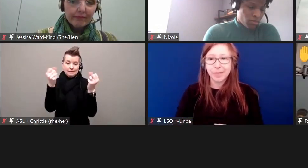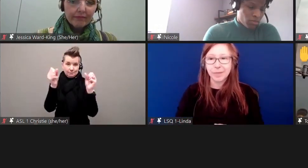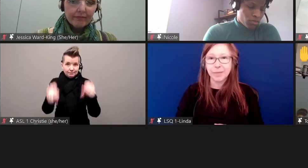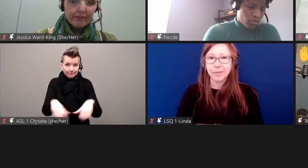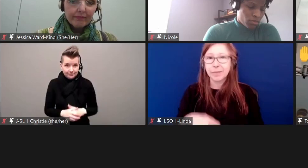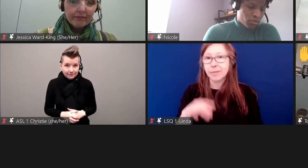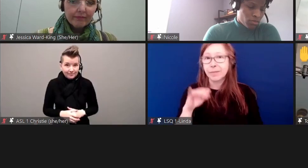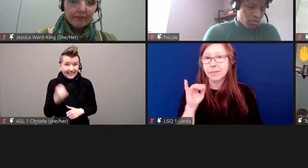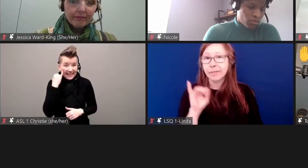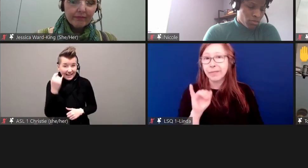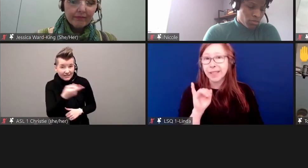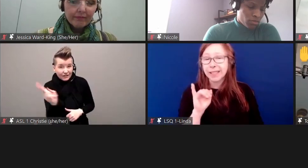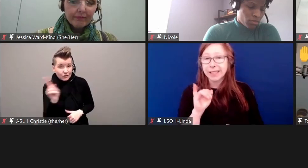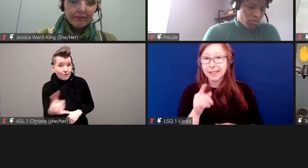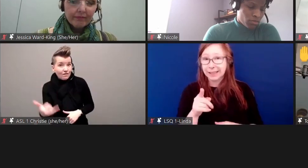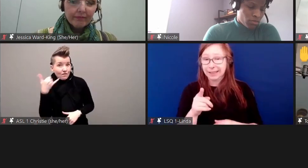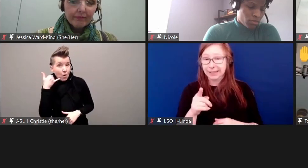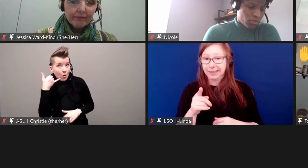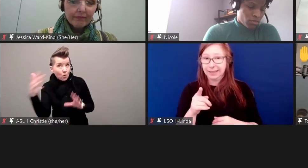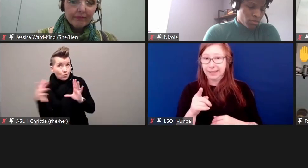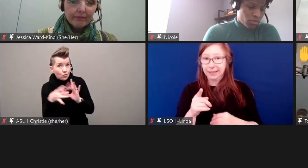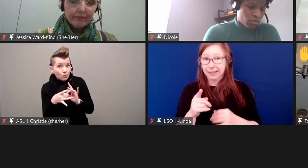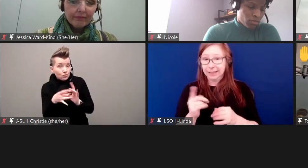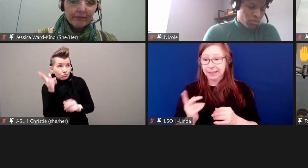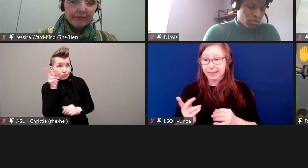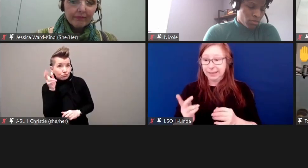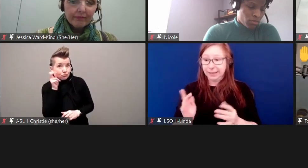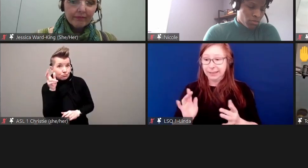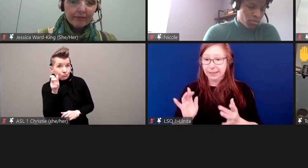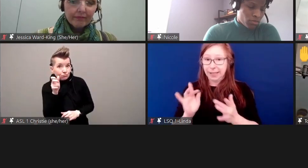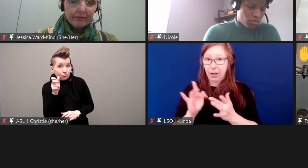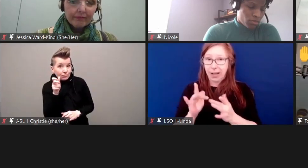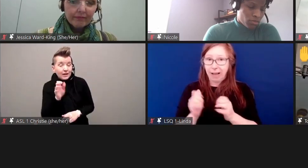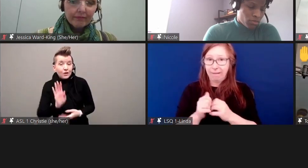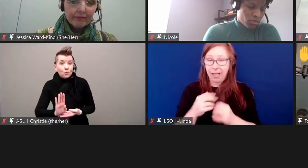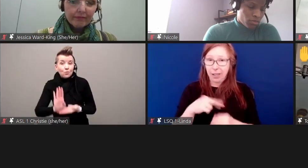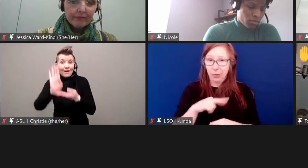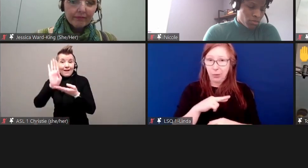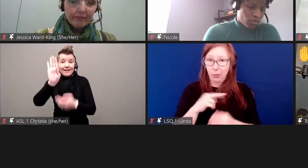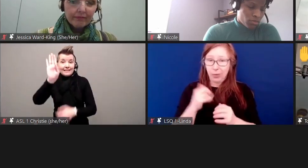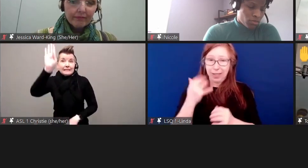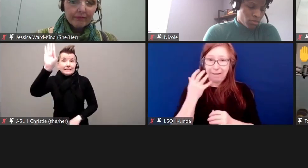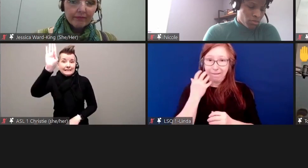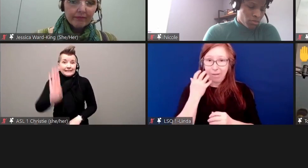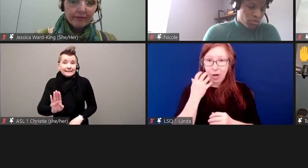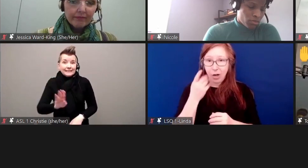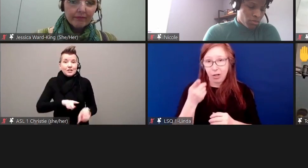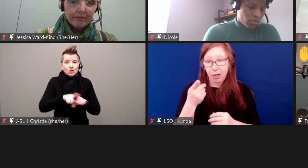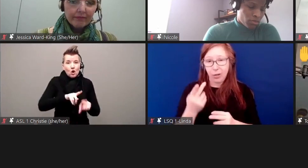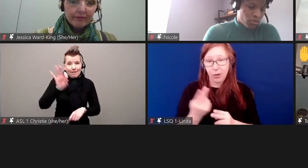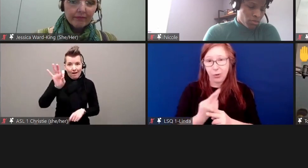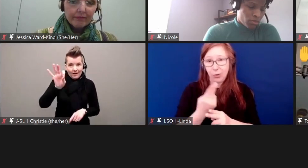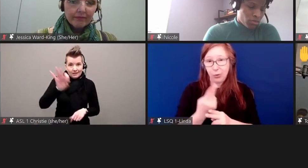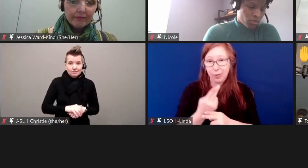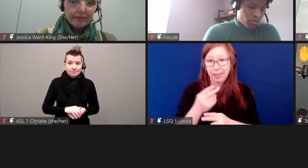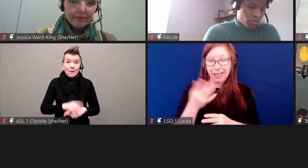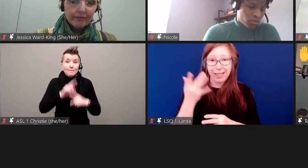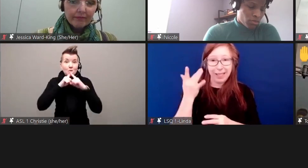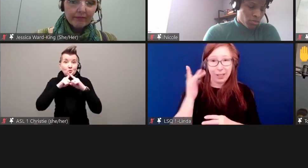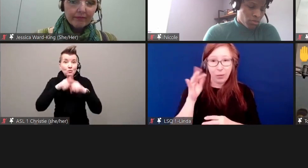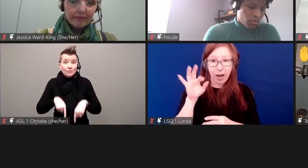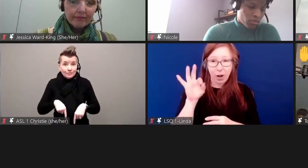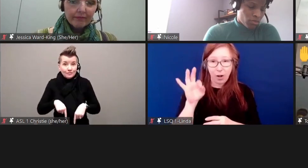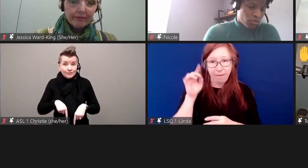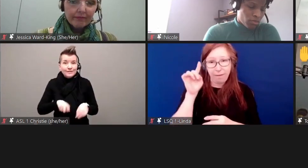Si vous êtes avec nous par téléphone, s'il vous plaît, utilisez étoile 9 pour lever la main